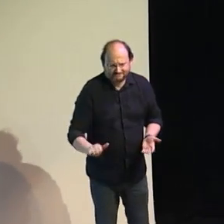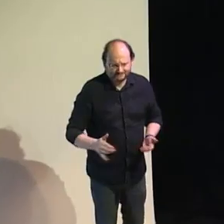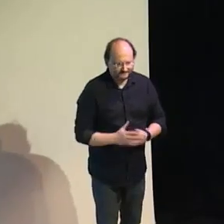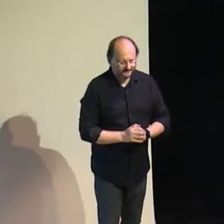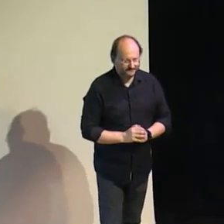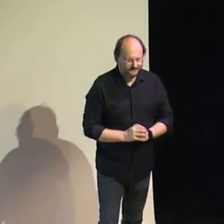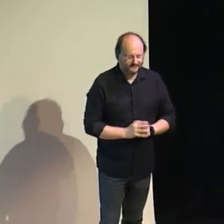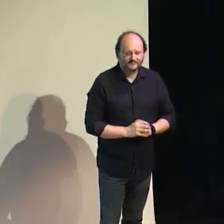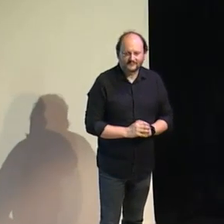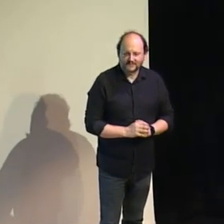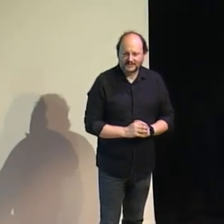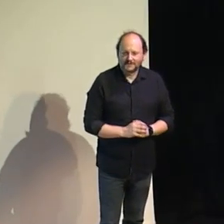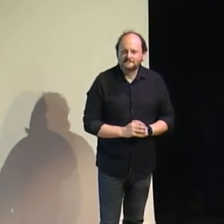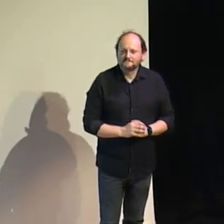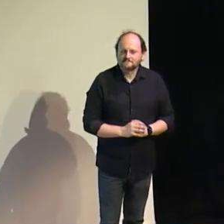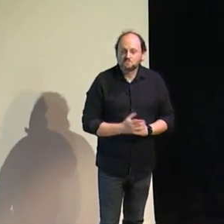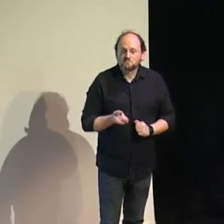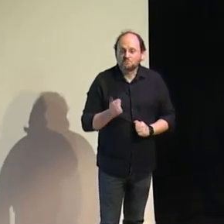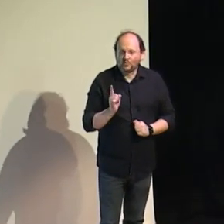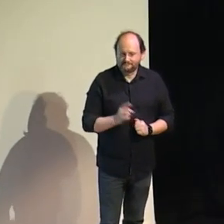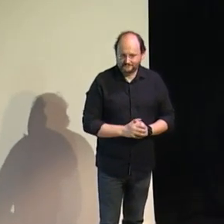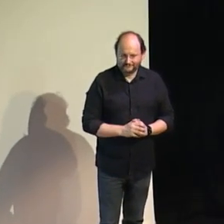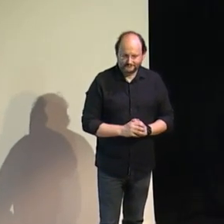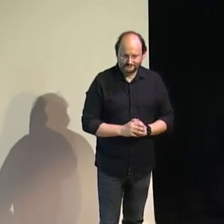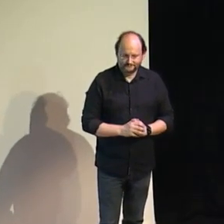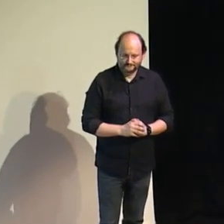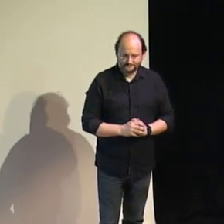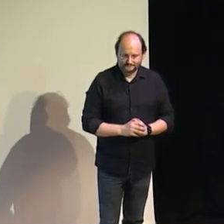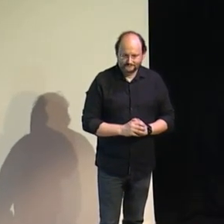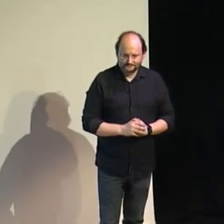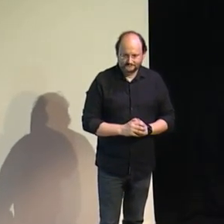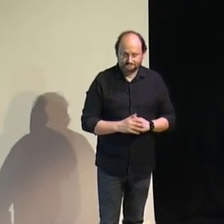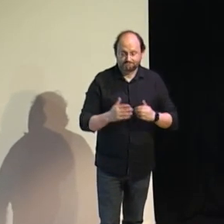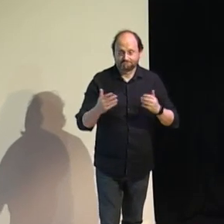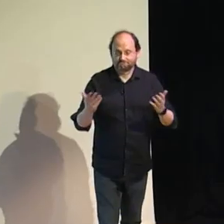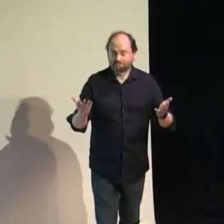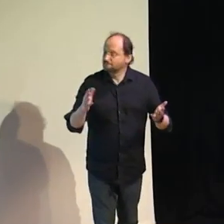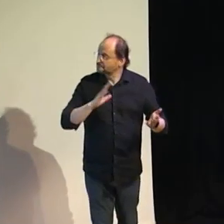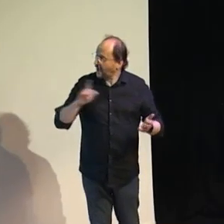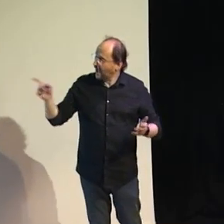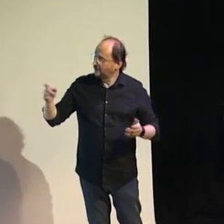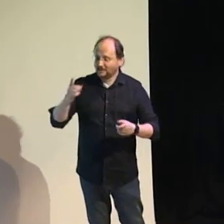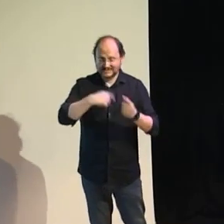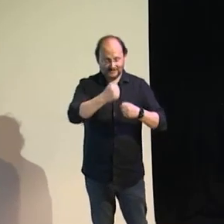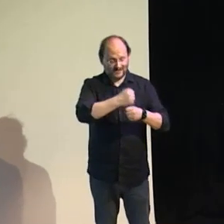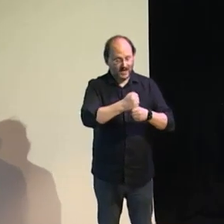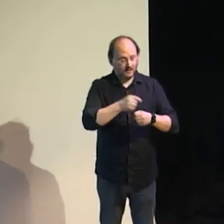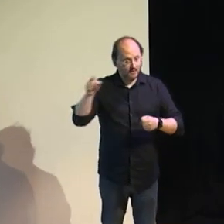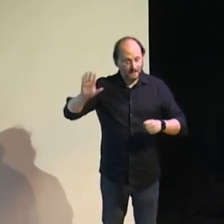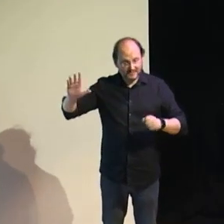les mains, on a du plaisir. On ne parle jamais de plaisir quand on tape les mains l'une sur l'autre. D'où ça vient? En fait,